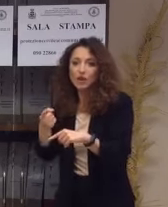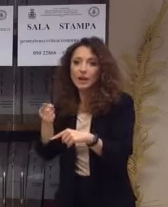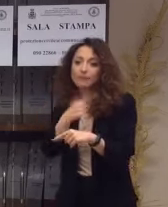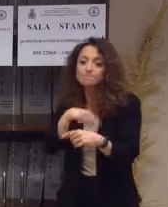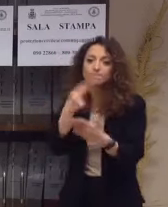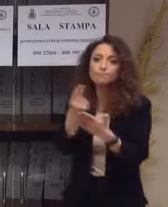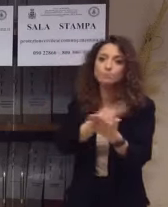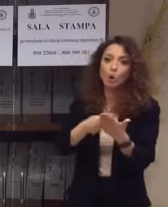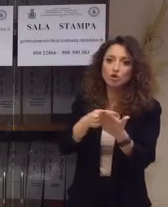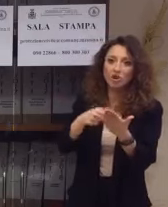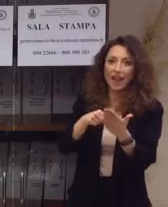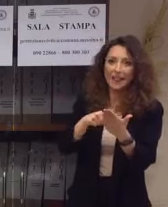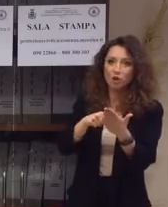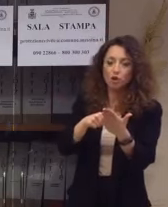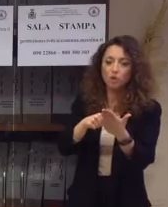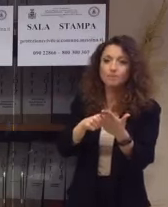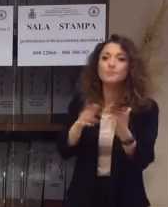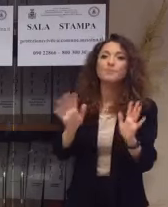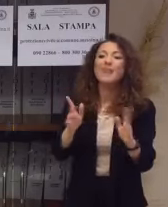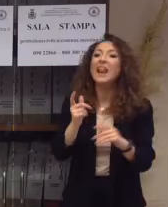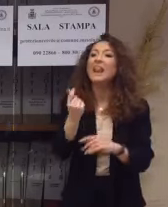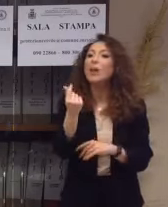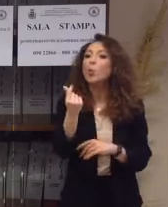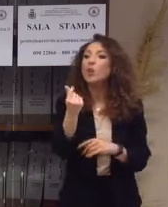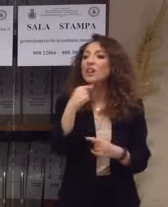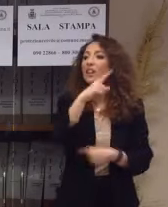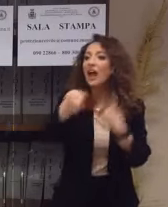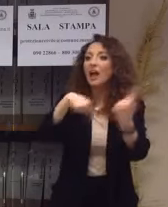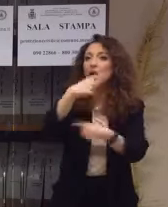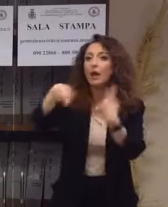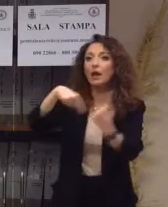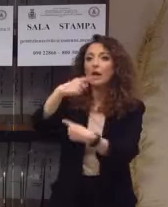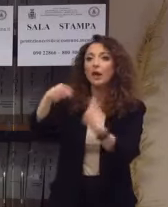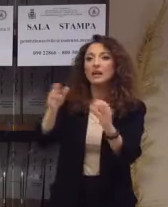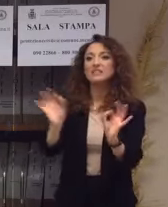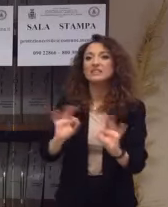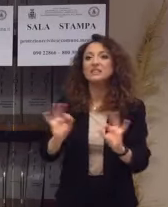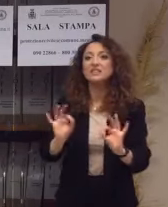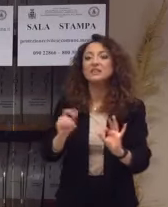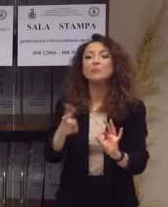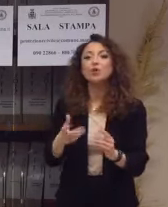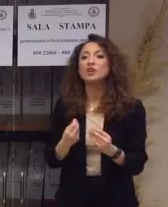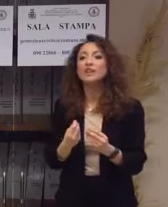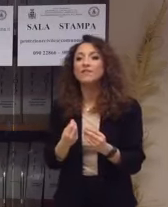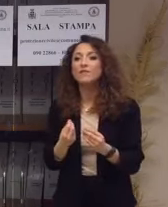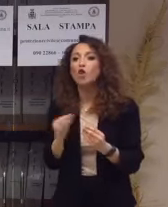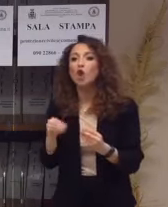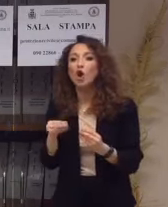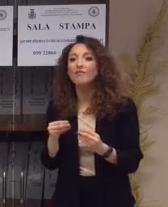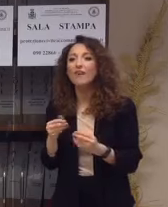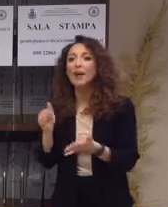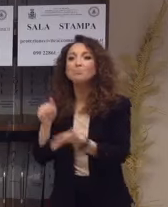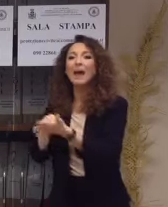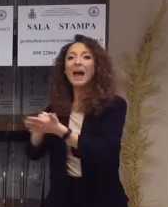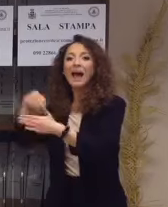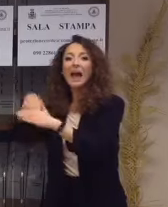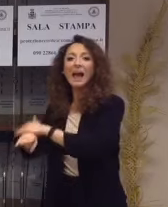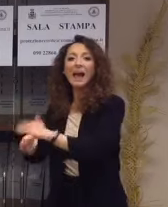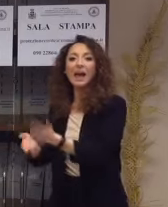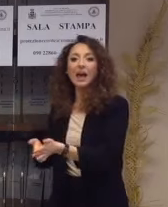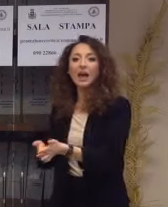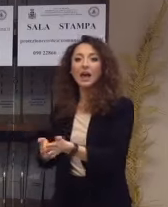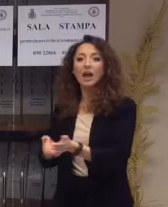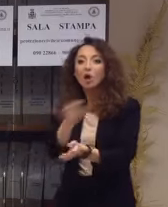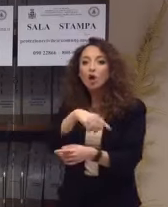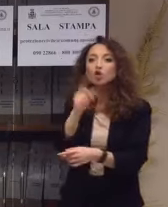proporremo. La liquidità manca in giro perché è nelle riserve delle banche. I soldi sono lì, i nostri soldi